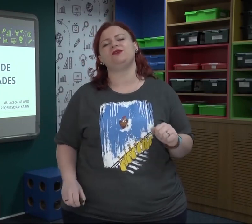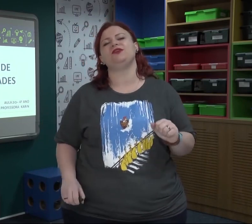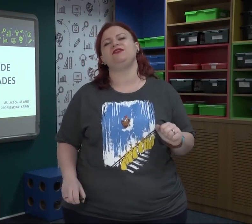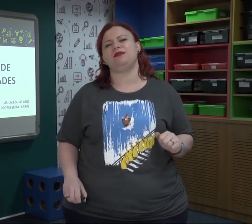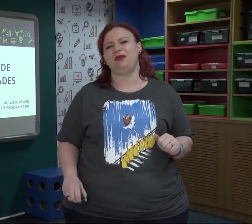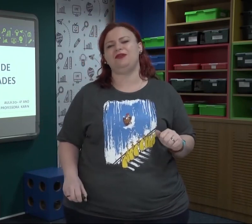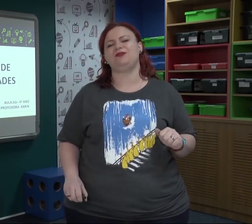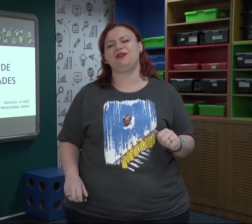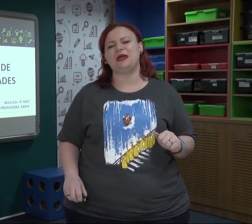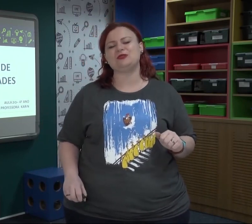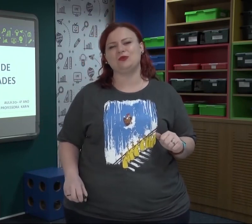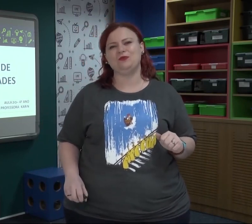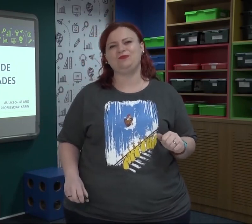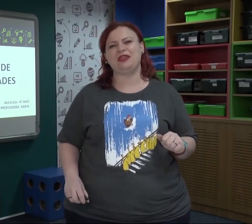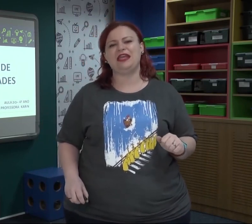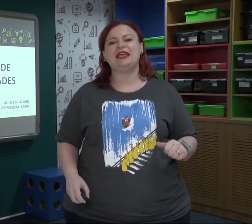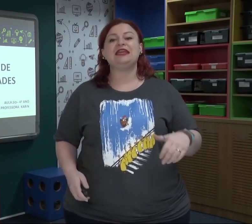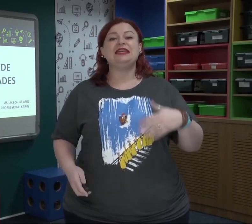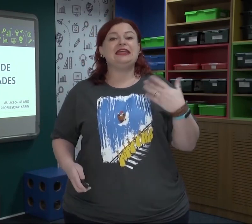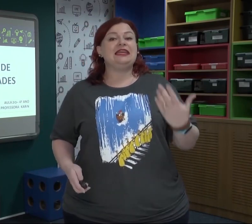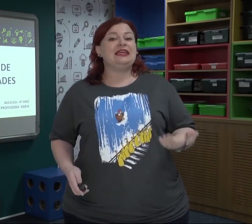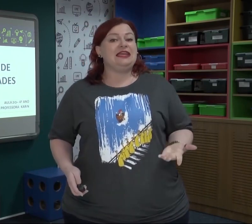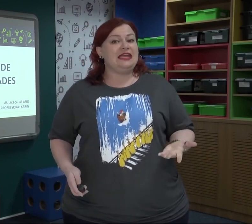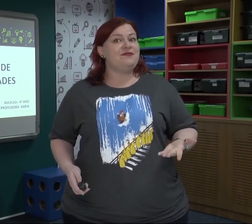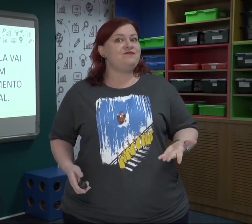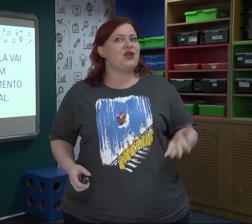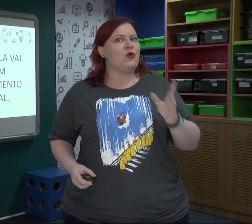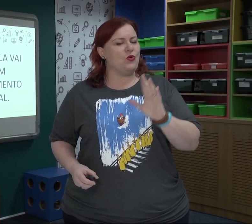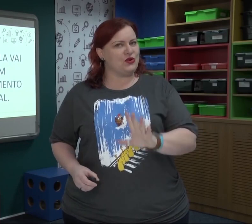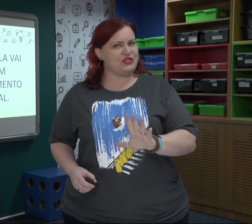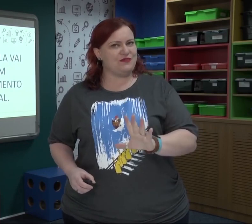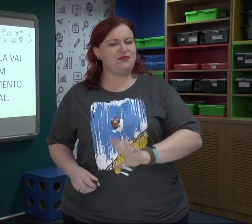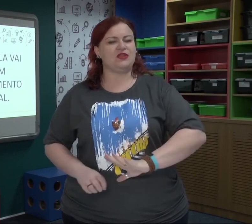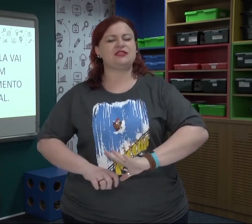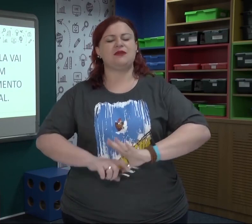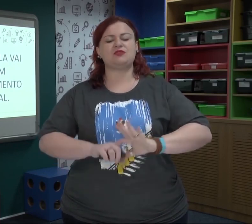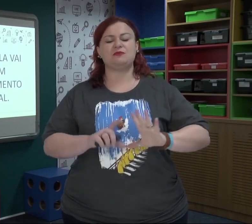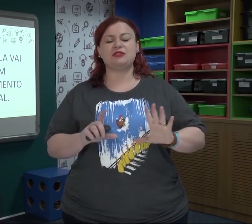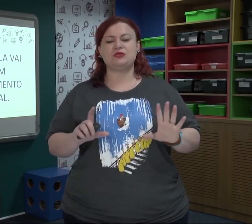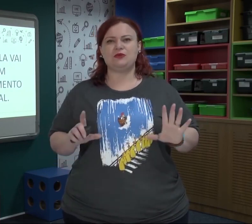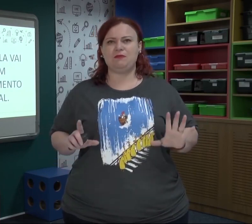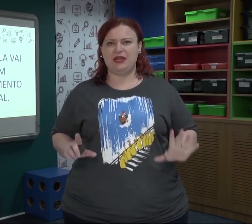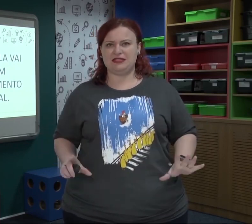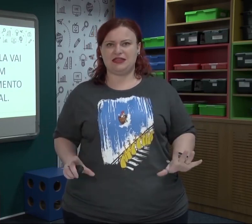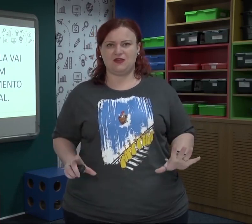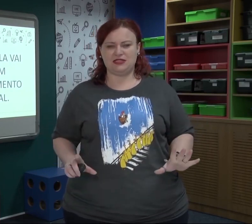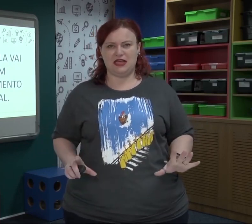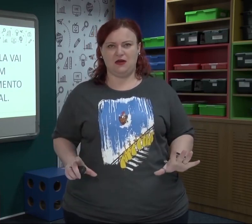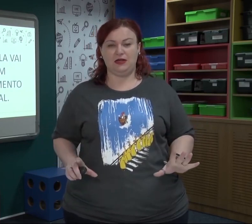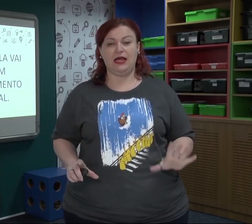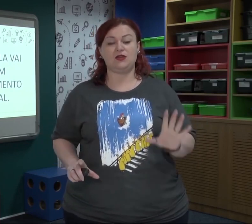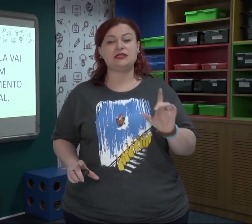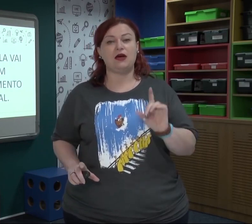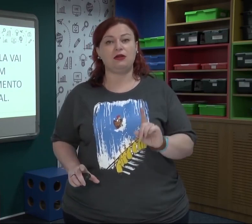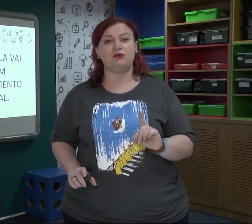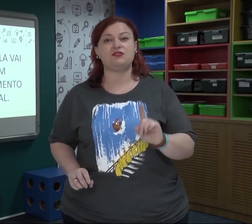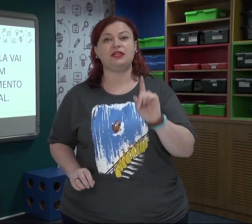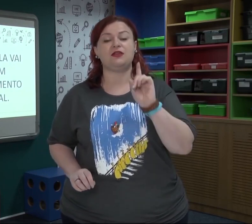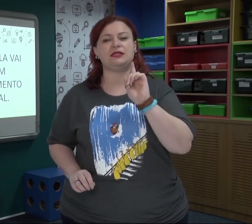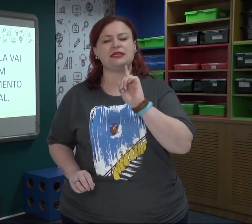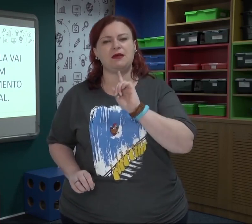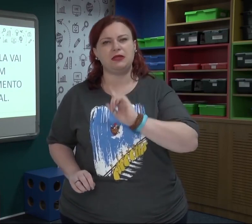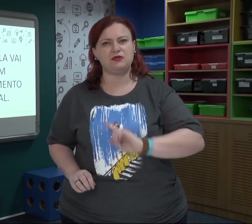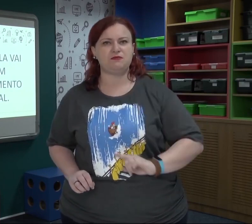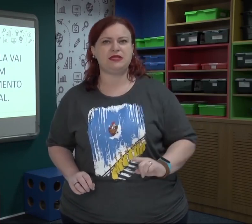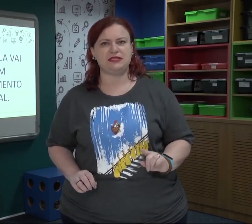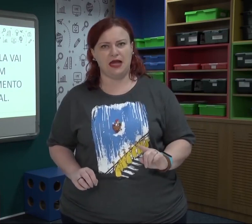naquela história do Oni Vermelho e do Oni Azul. E hoje nós temos uma surpresa na nossa aula. A nossa aula hoje